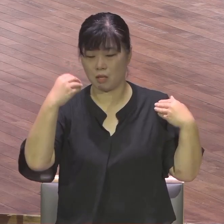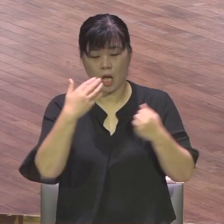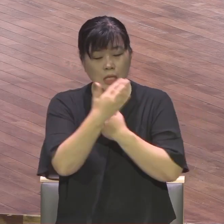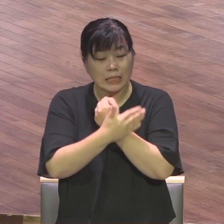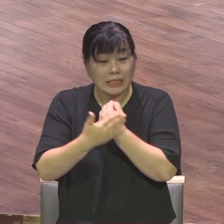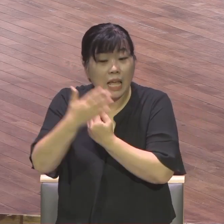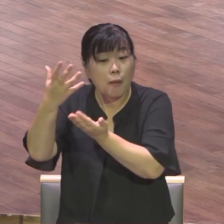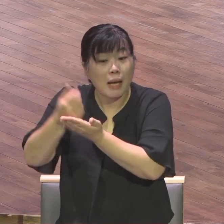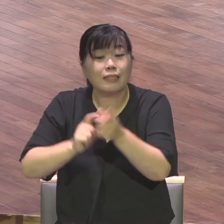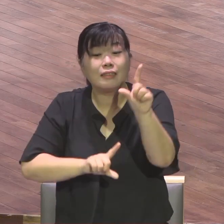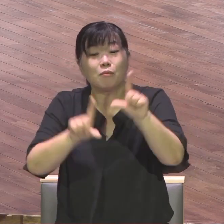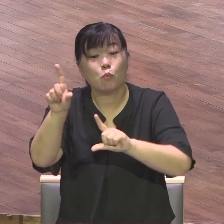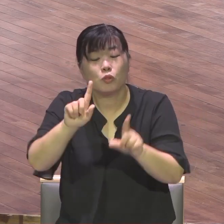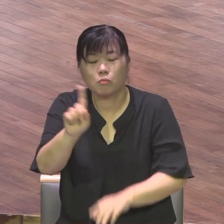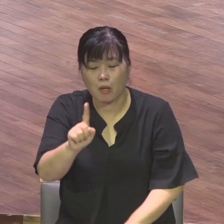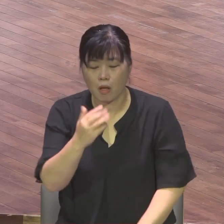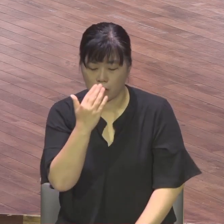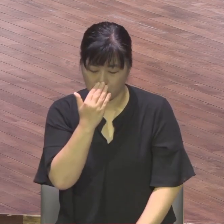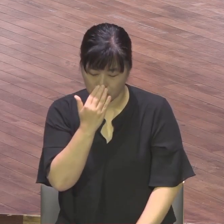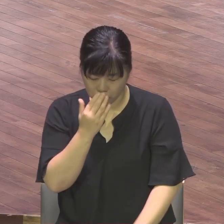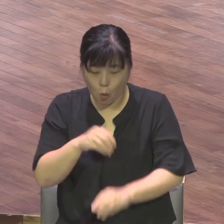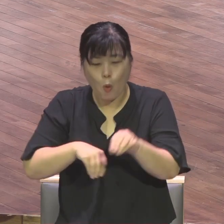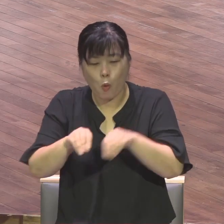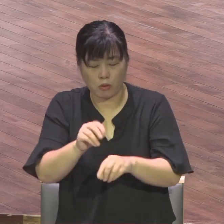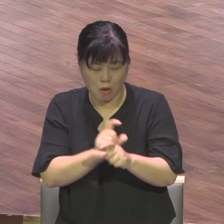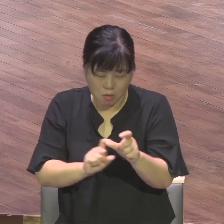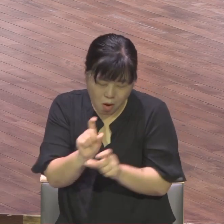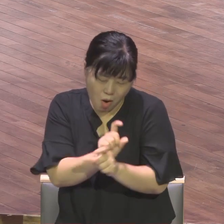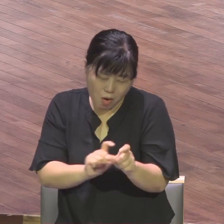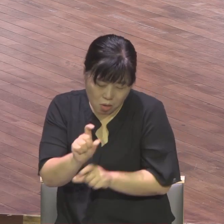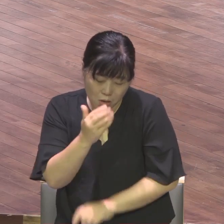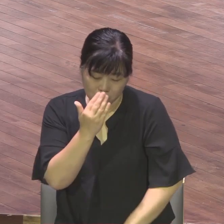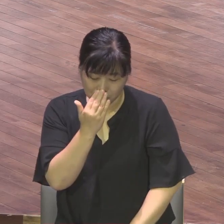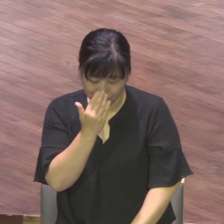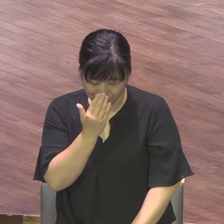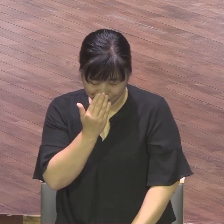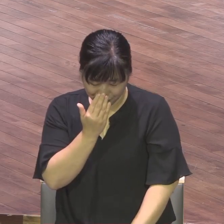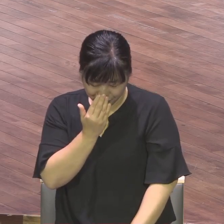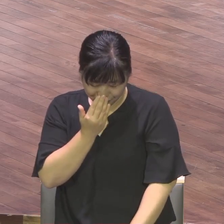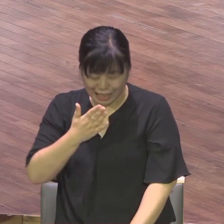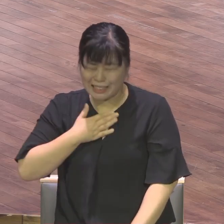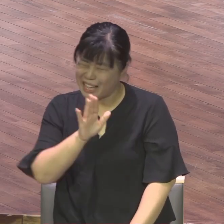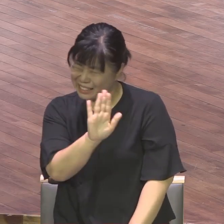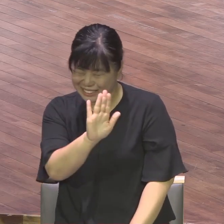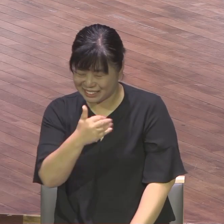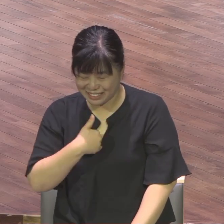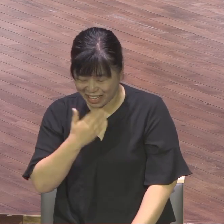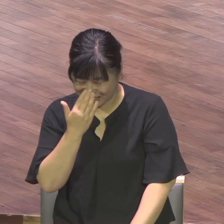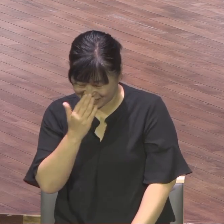앞에서 작아져야 돼요. 그러면 계속 가능성이 있습니다.